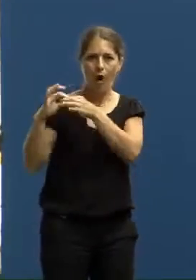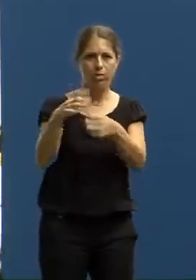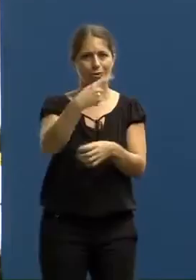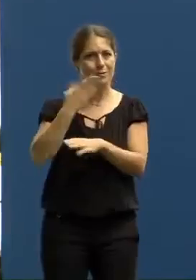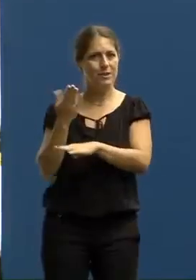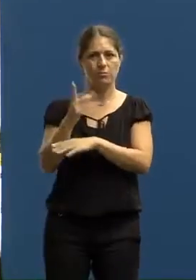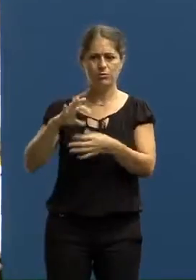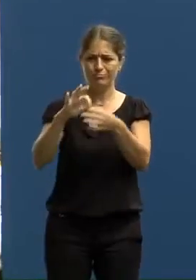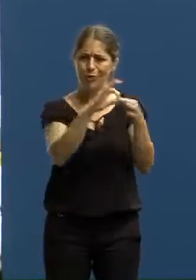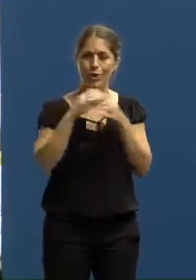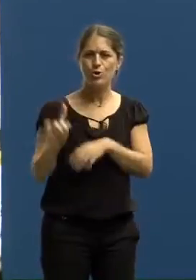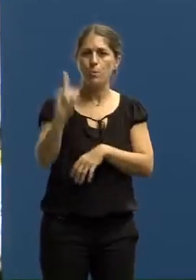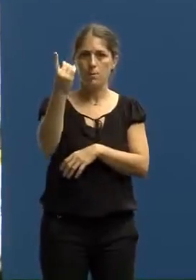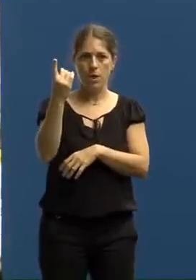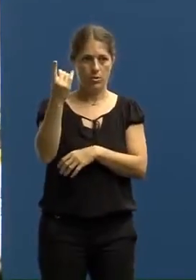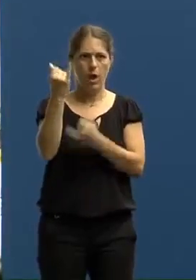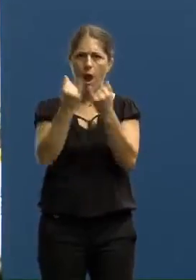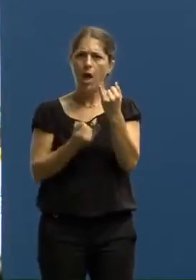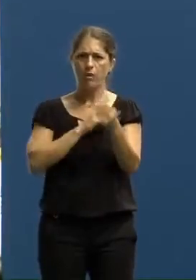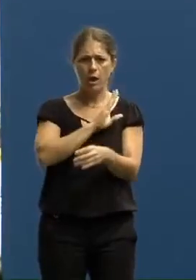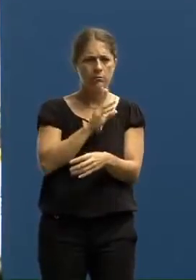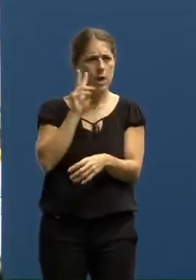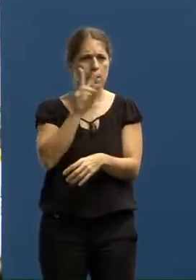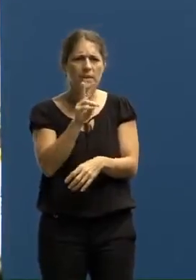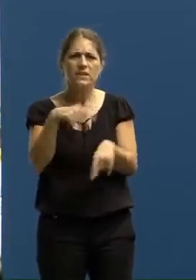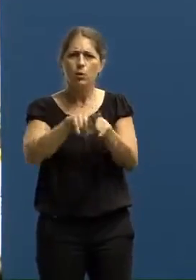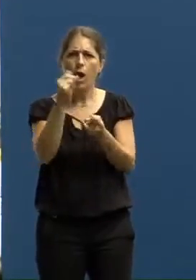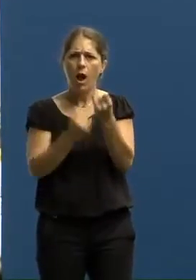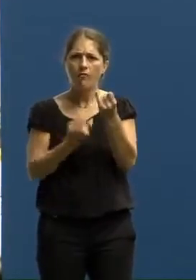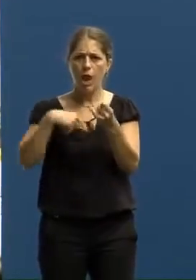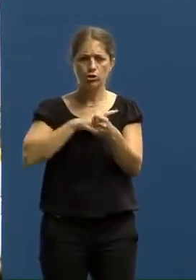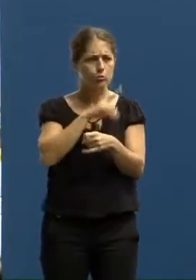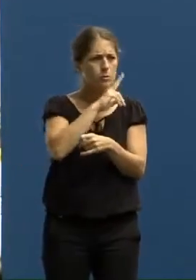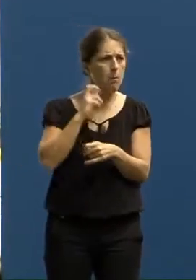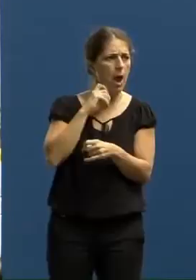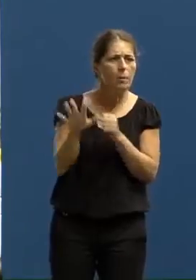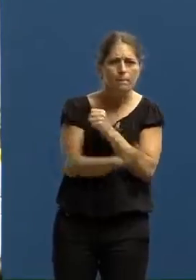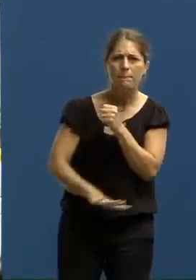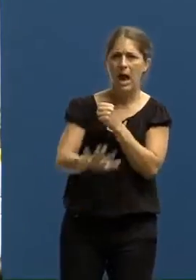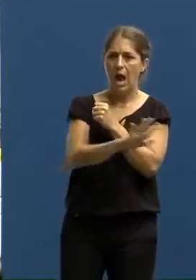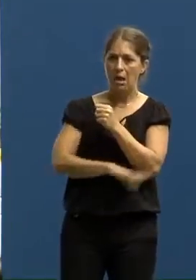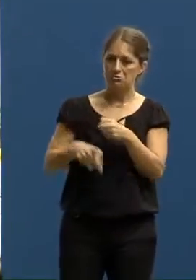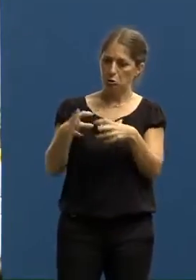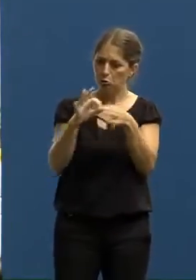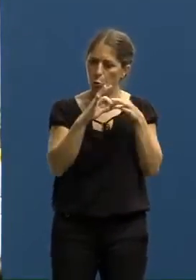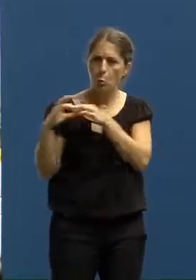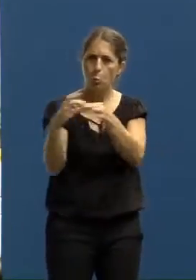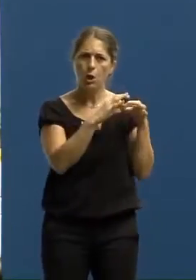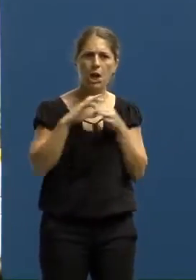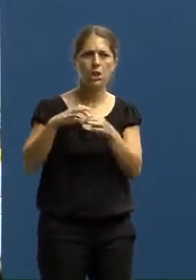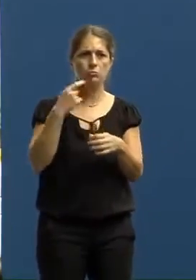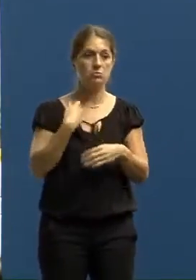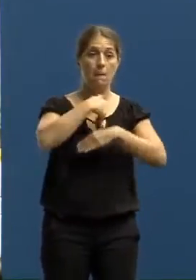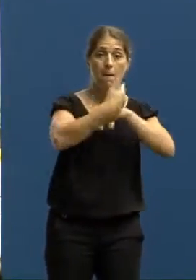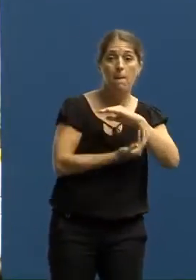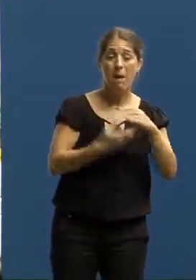sabendo que se había na xente unidade, que se estábamos unidos en relación aos principios esenciais, como lembraban na Marcha da Dignidade, o pan, traballo